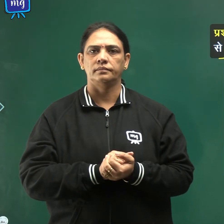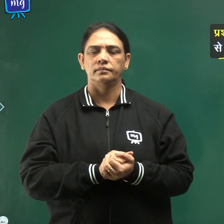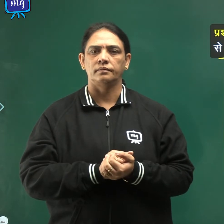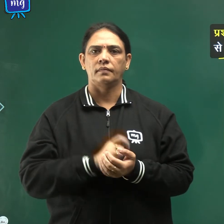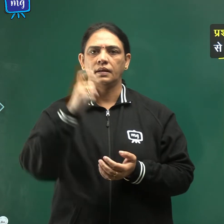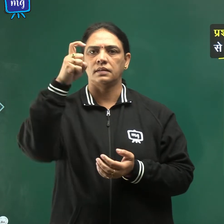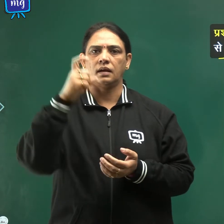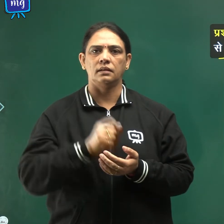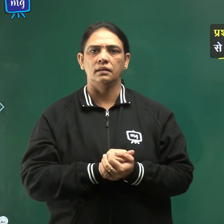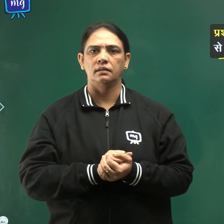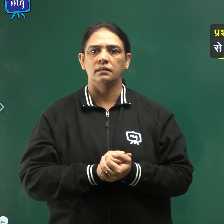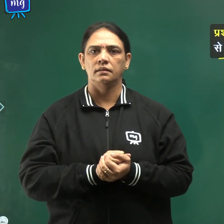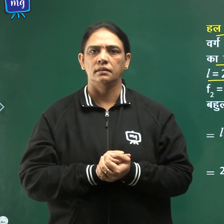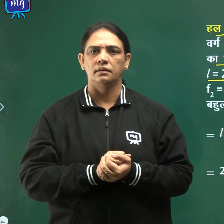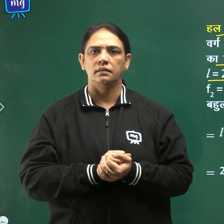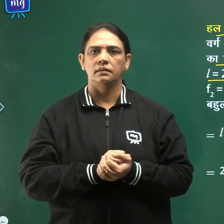7,